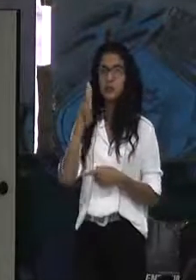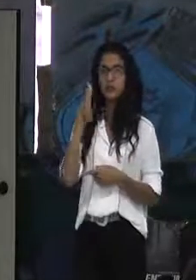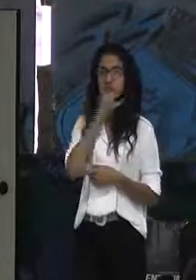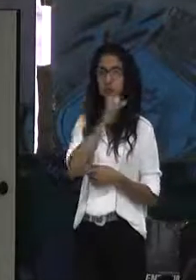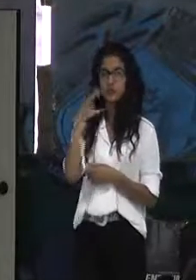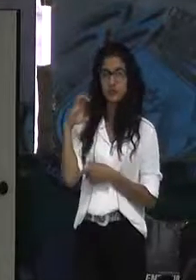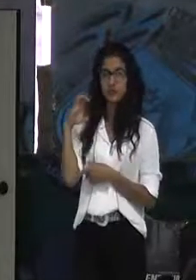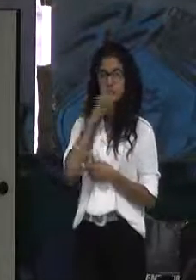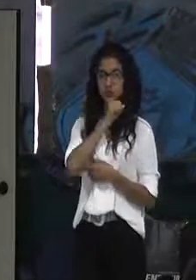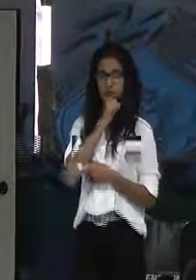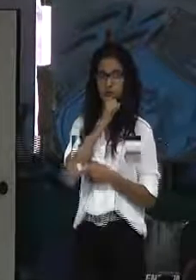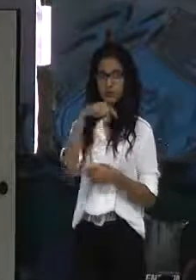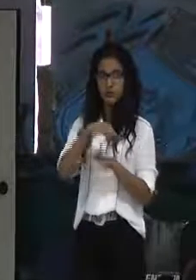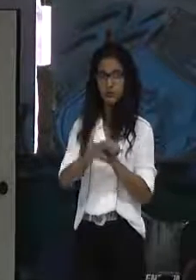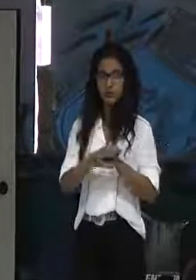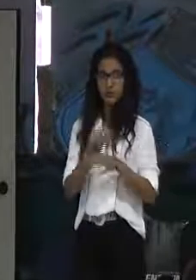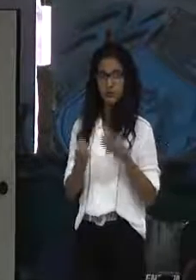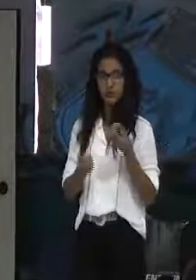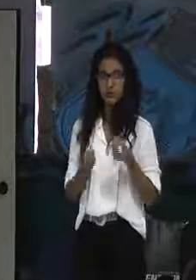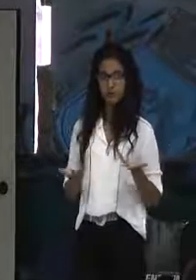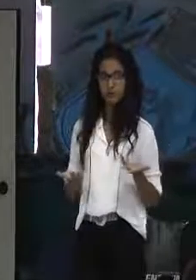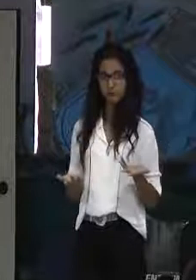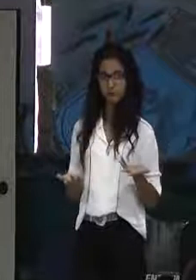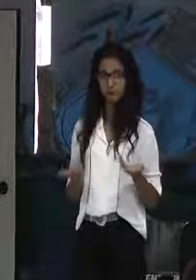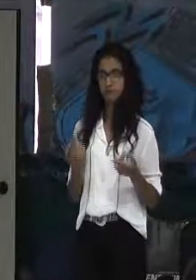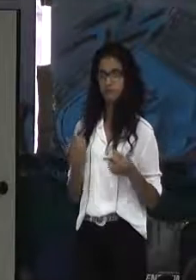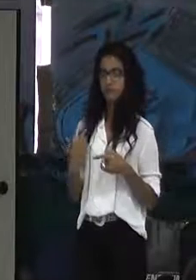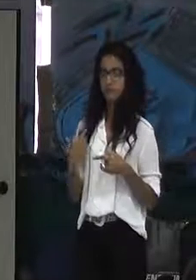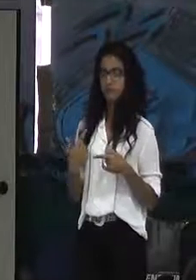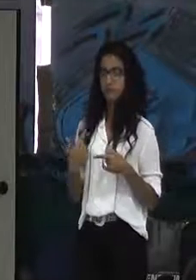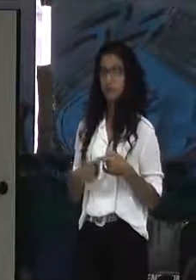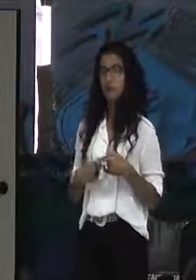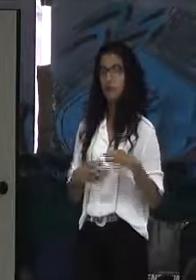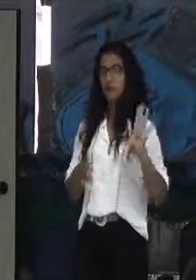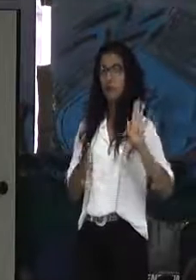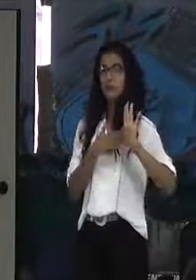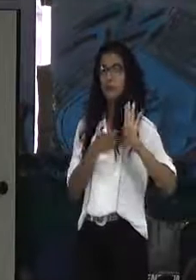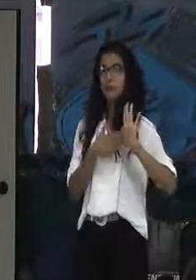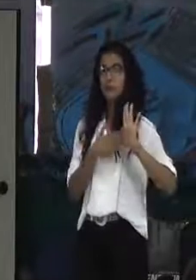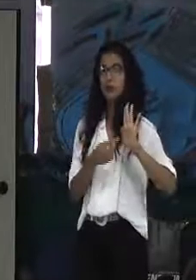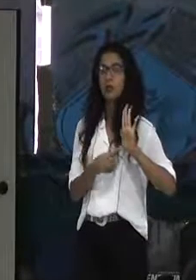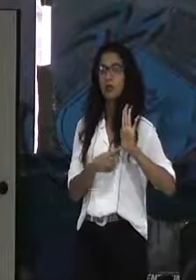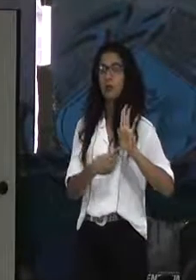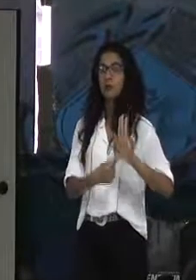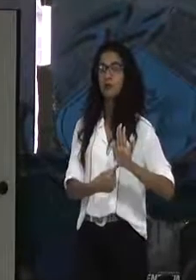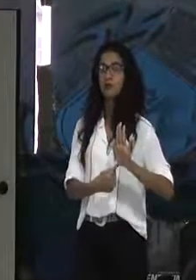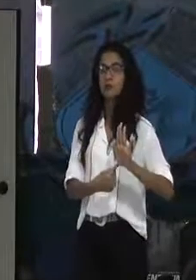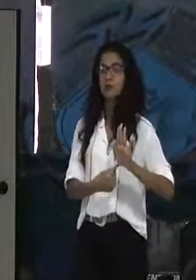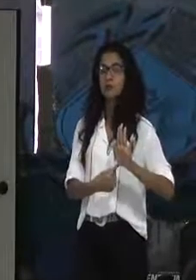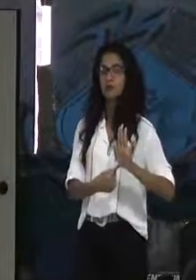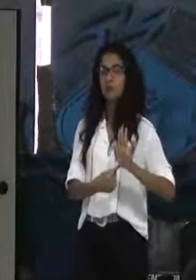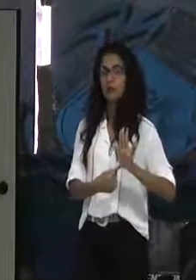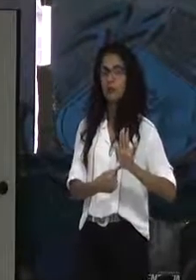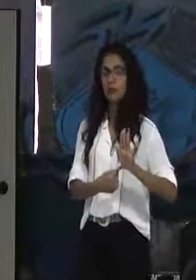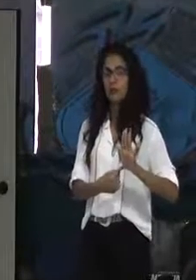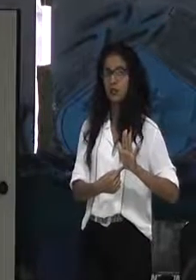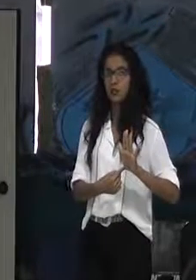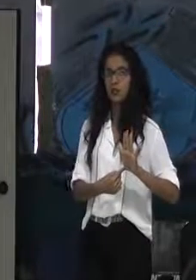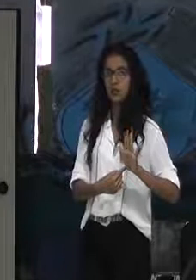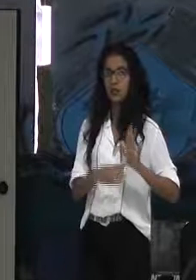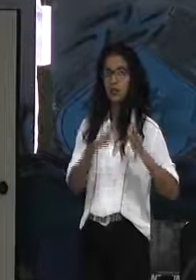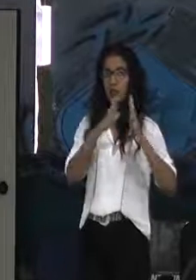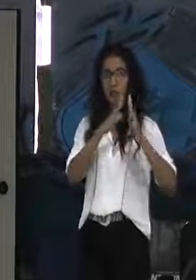cidade? E nós estamos vendo aí que a proposta de diluir a assistência à saúde entre o Hospital São